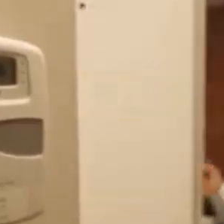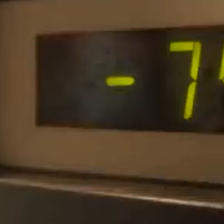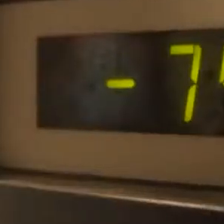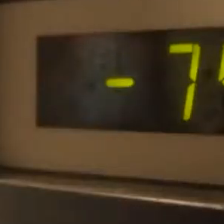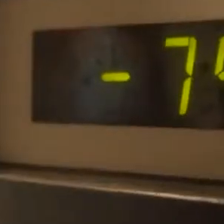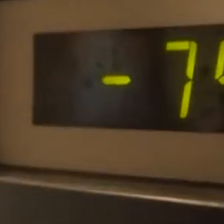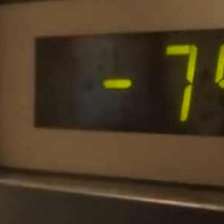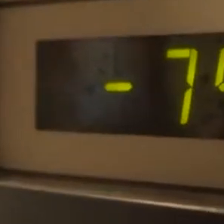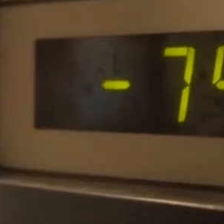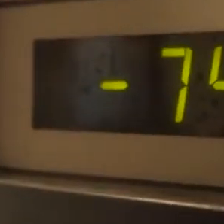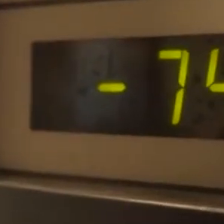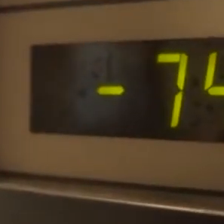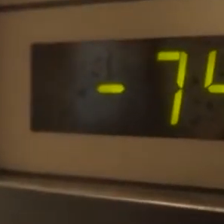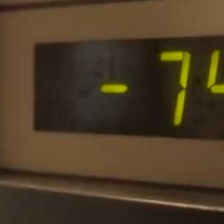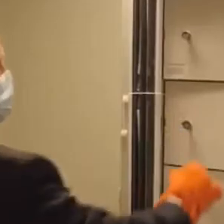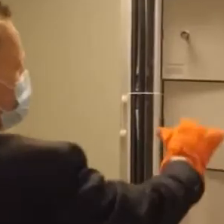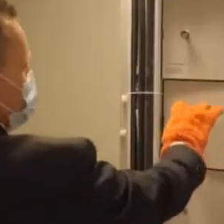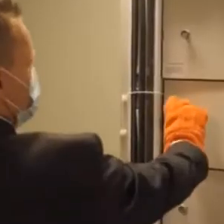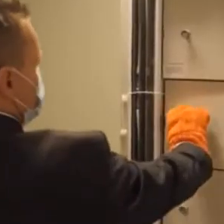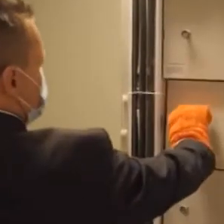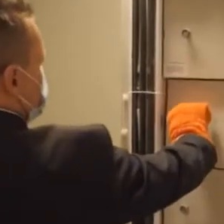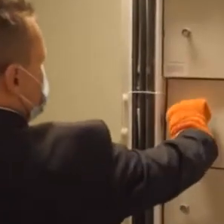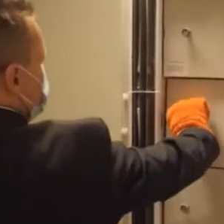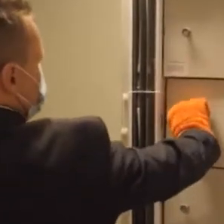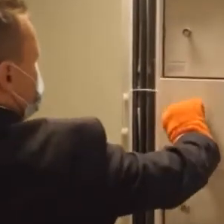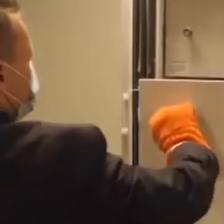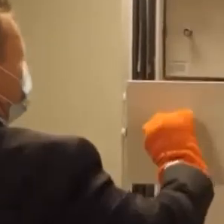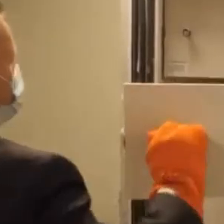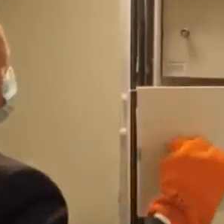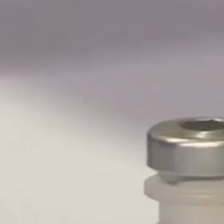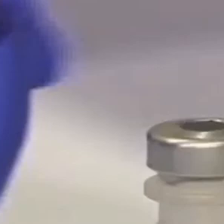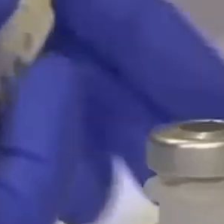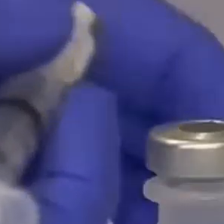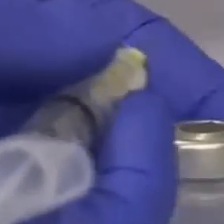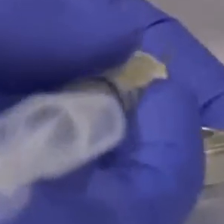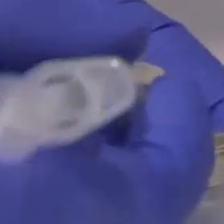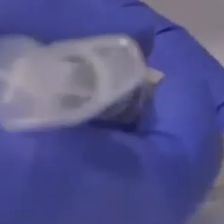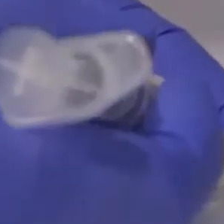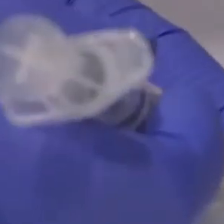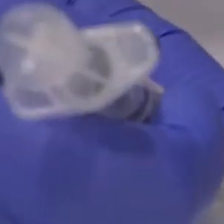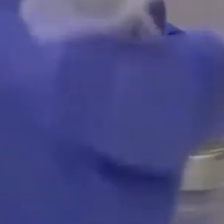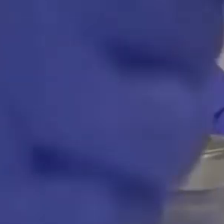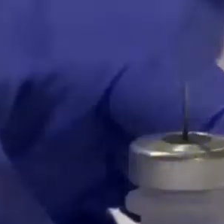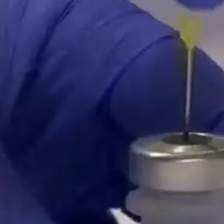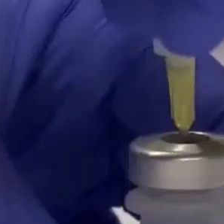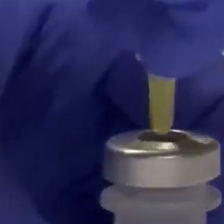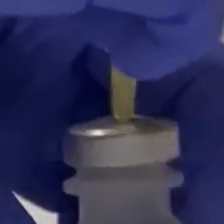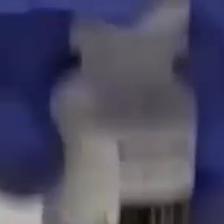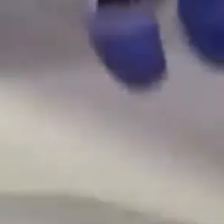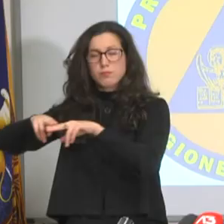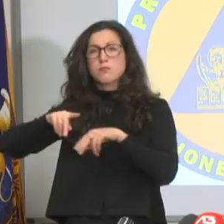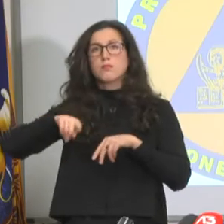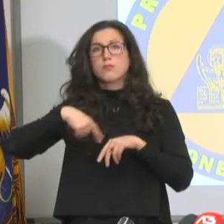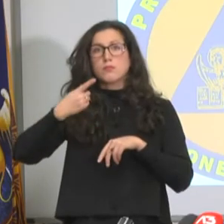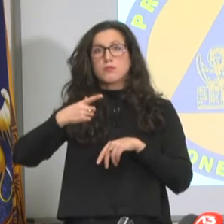nei 7 hub, quindi nei 7 presidi hub ospedalieri, e poi da lì verranno